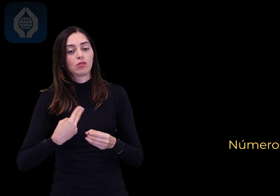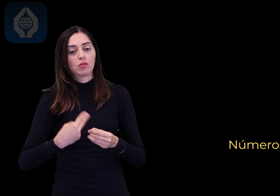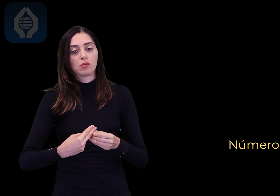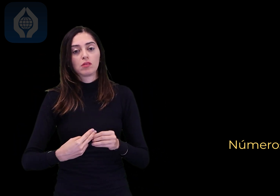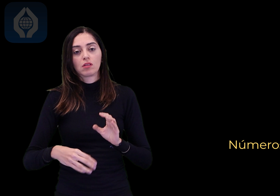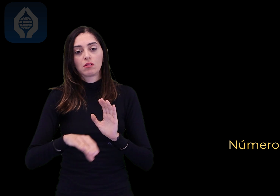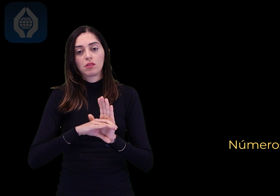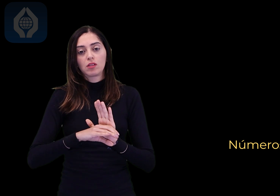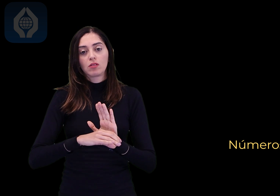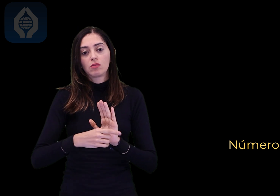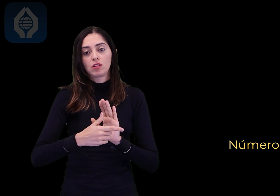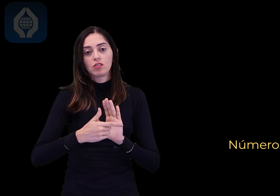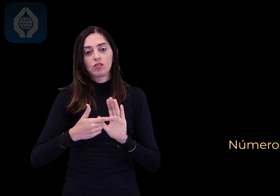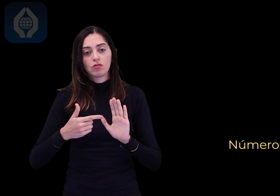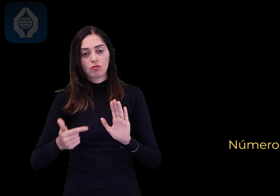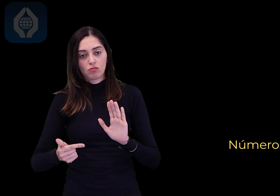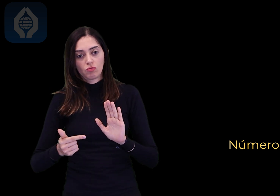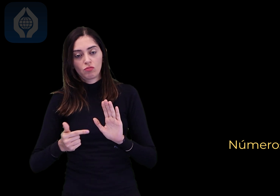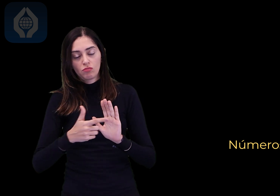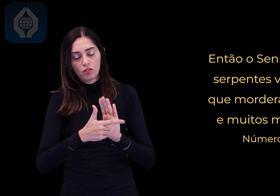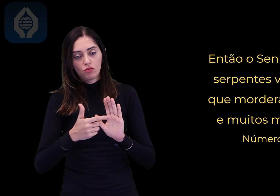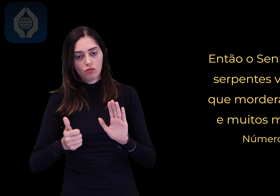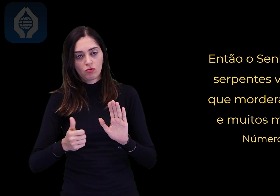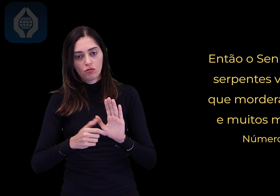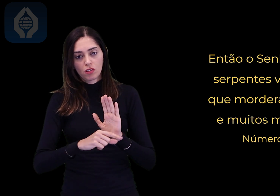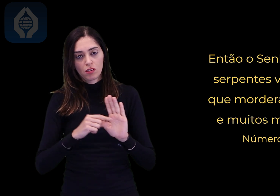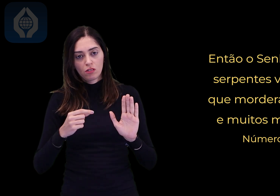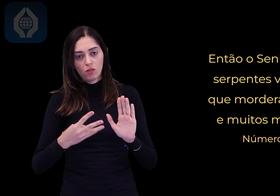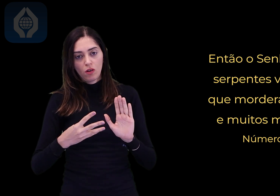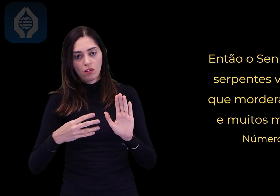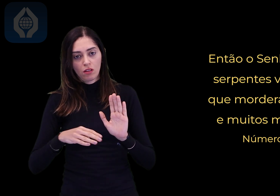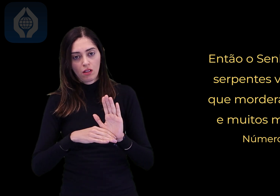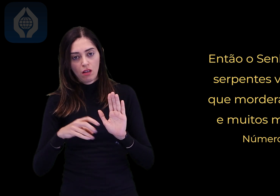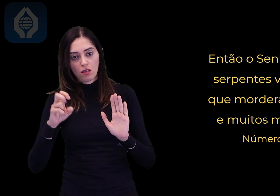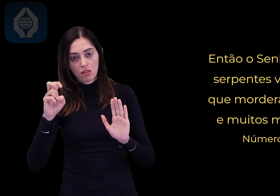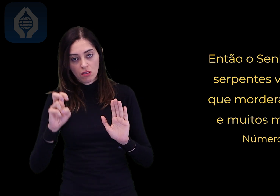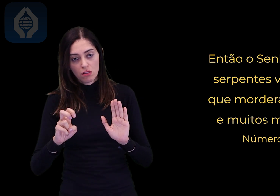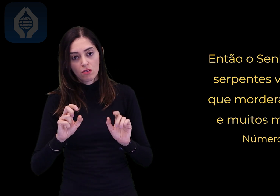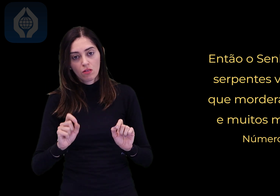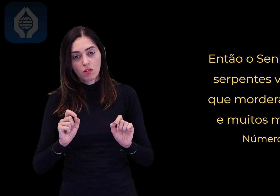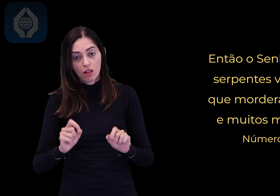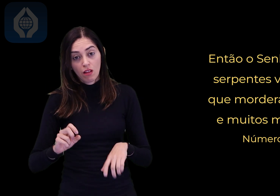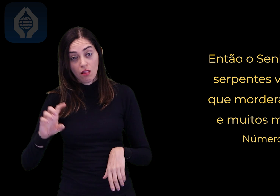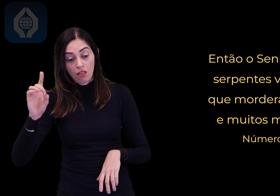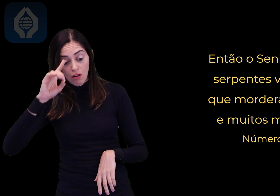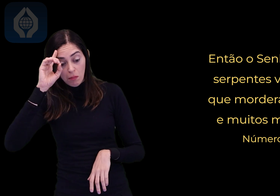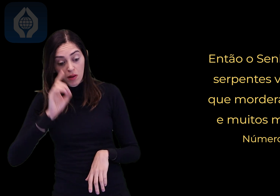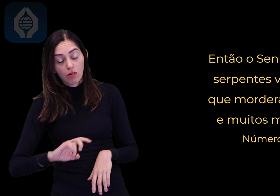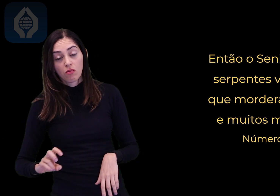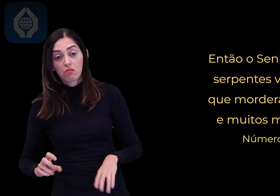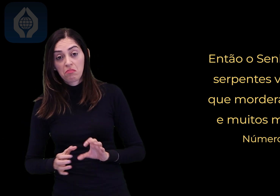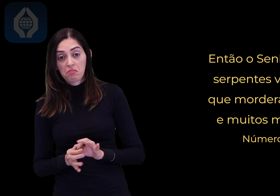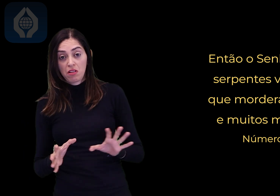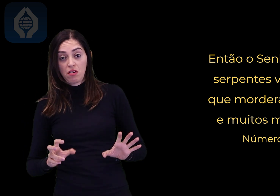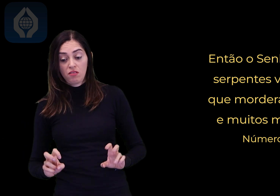Números 21, 4 a 5. Então o Senhor enviou serpentes abrasadoras. O Senhor castigou